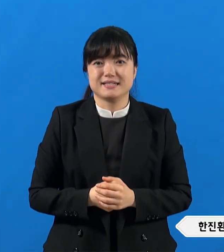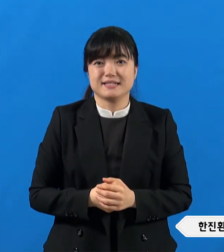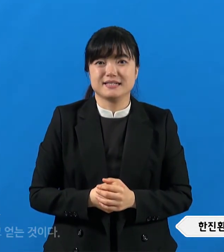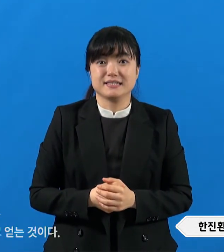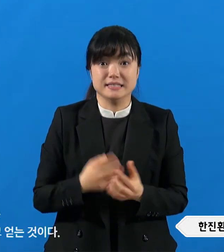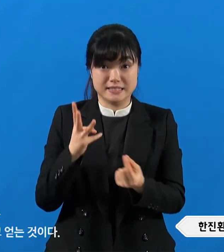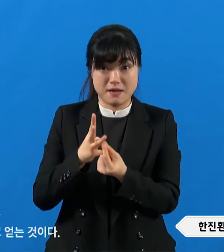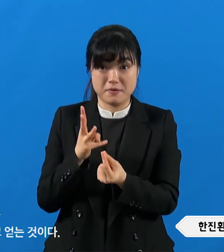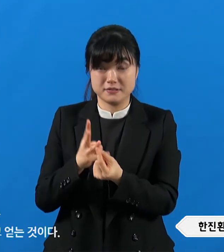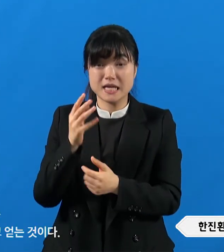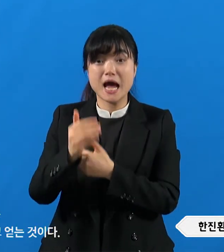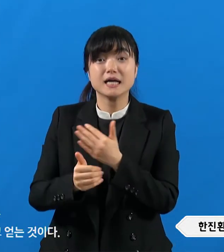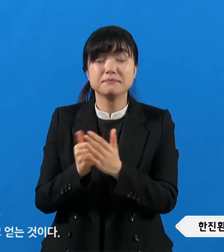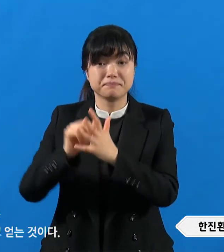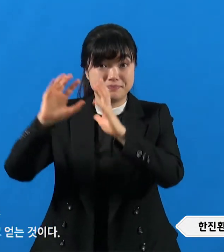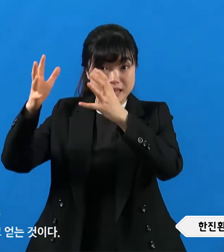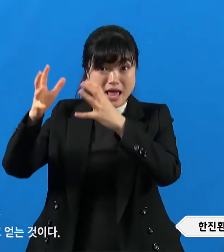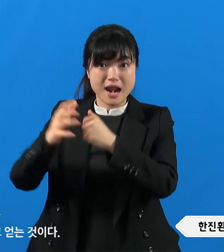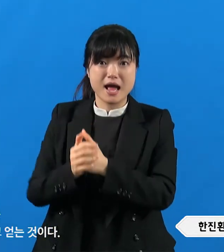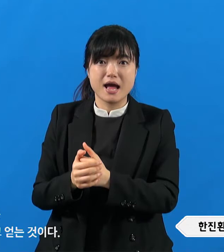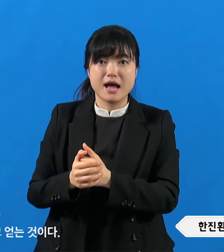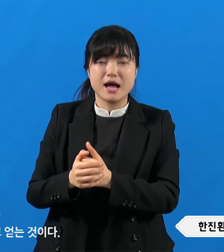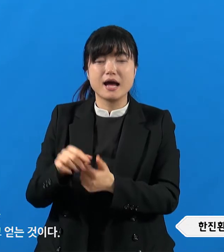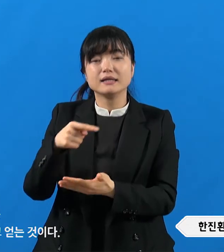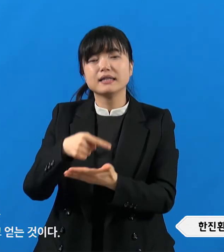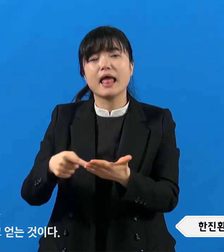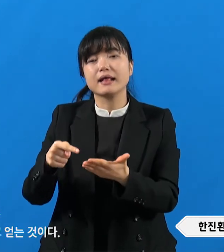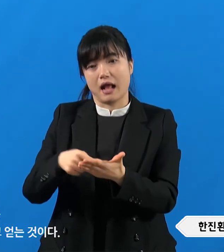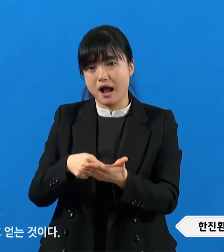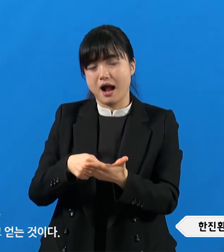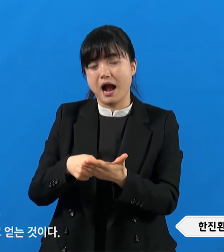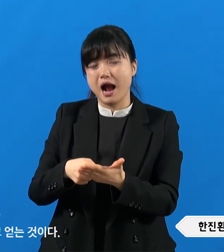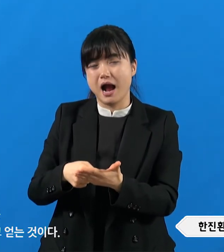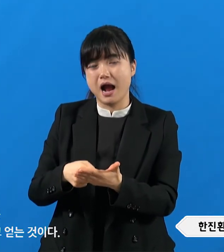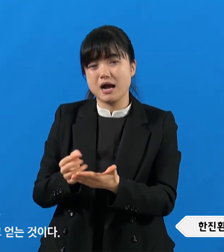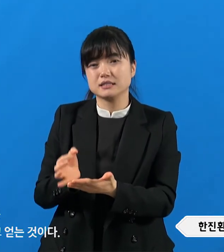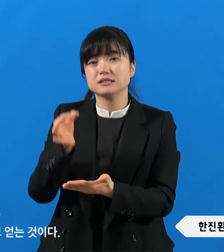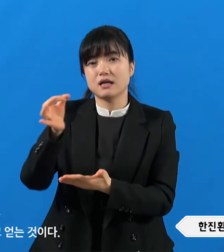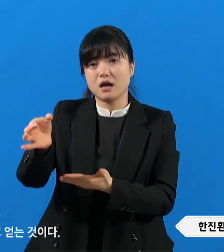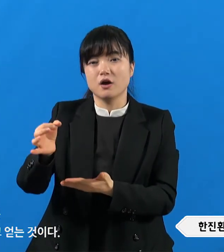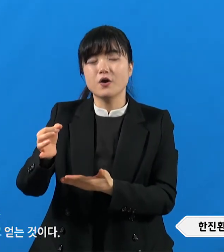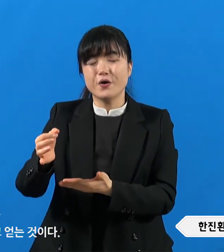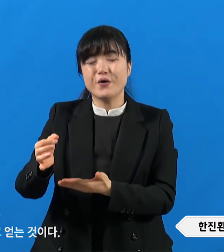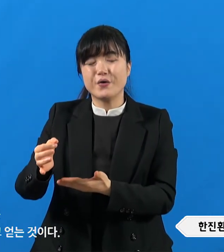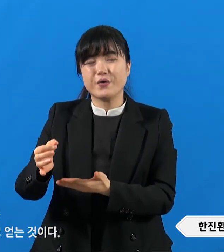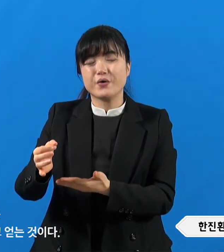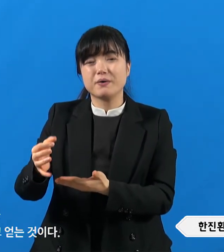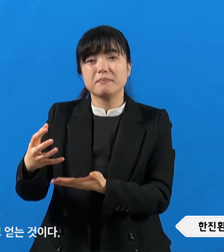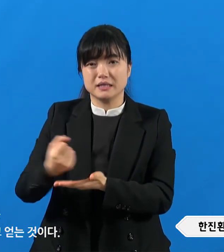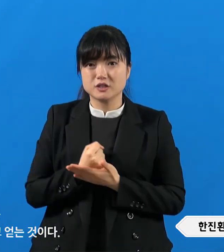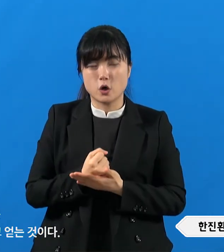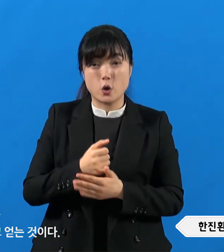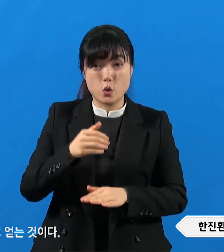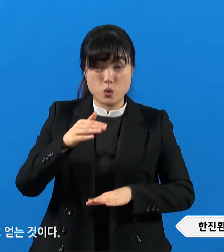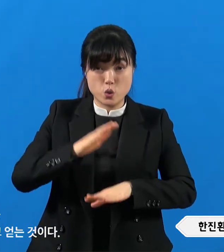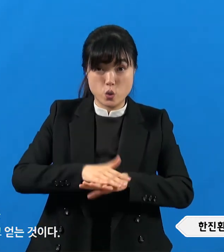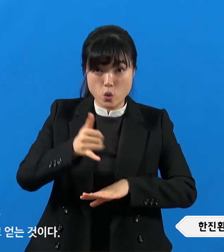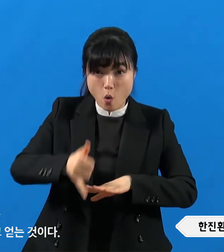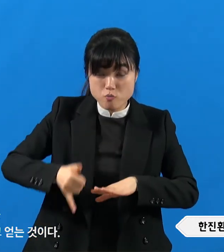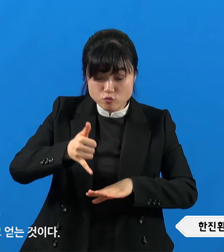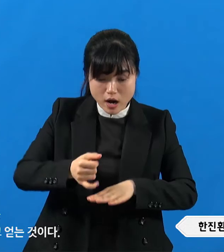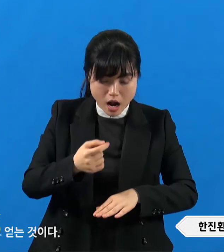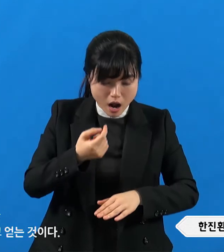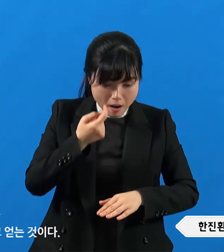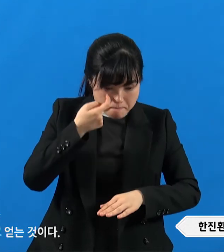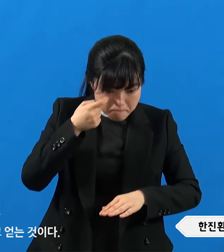번째로는 하나님의 나라는 대가를 지불하고 얻는 것입니다. 농부가 밭속에 있는 보화를